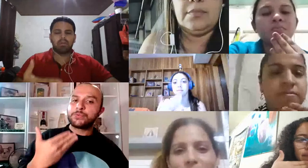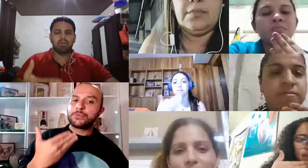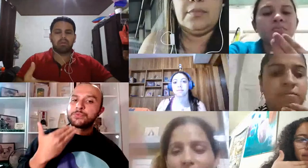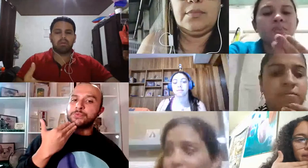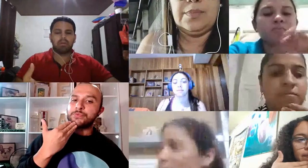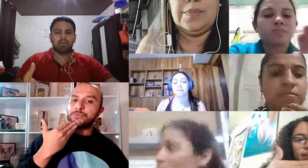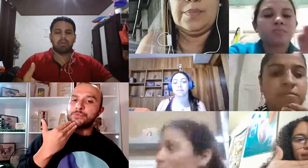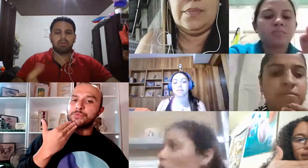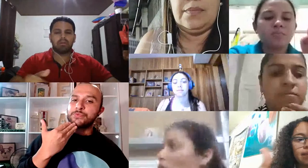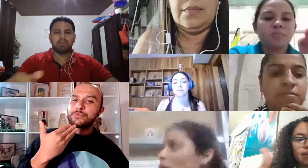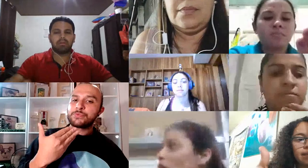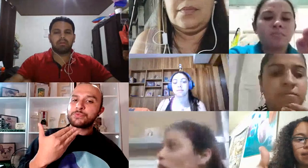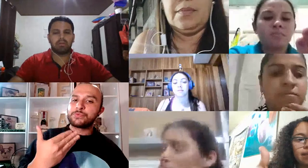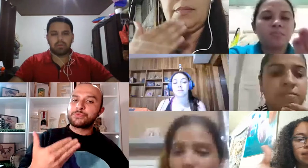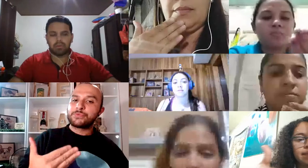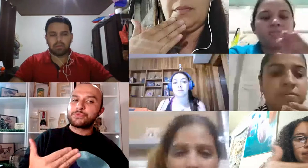Pero